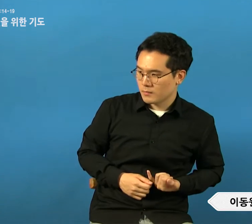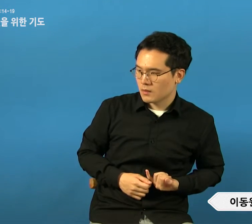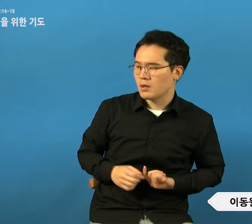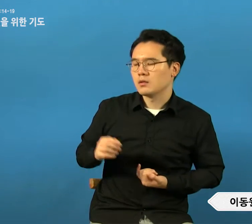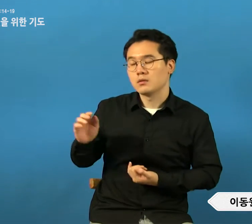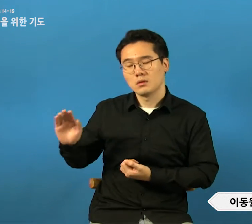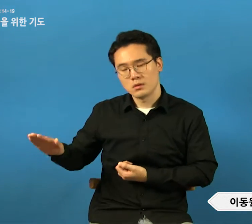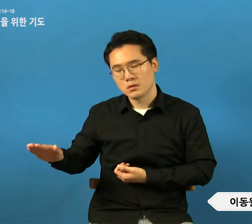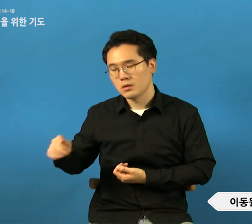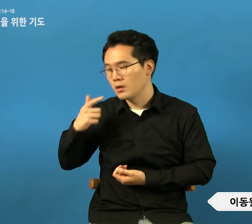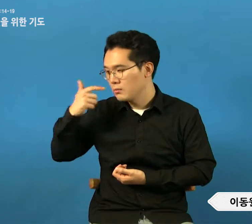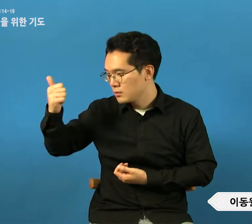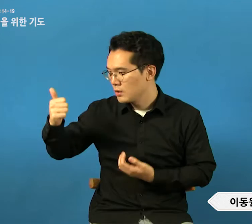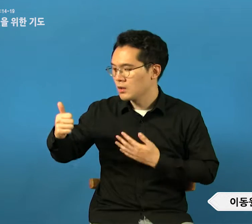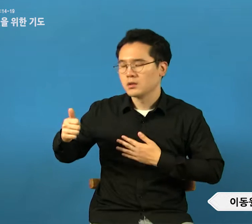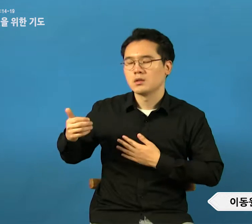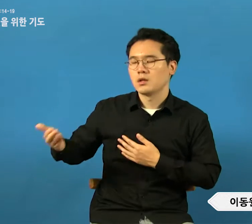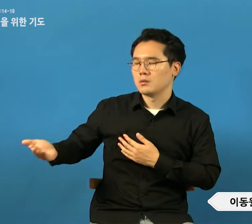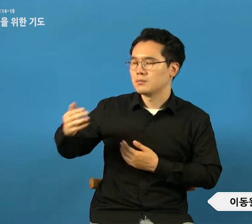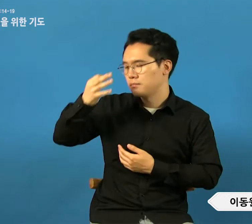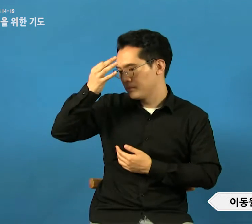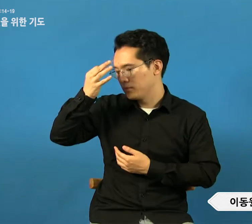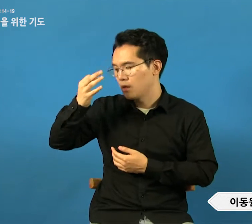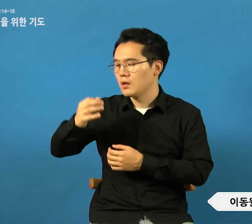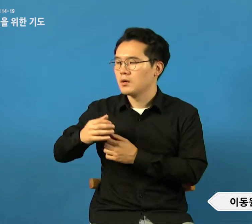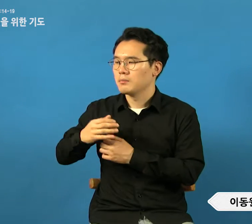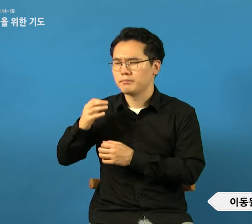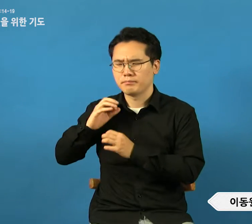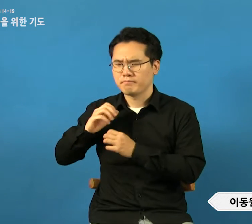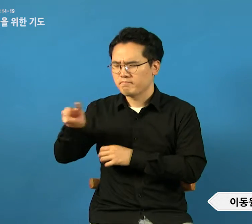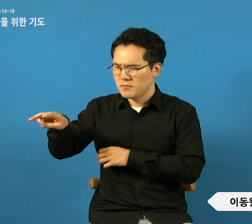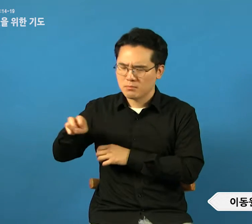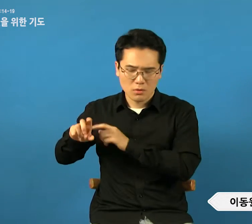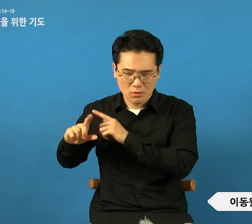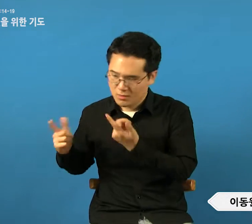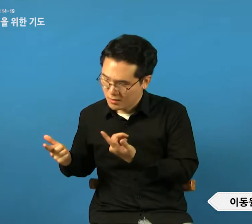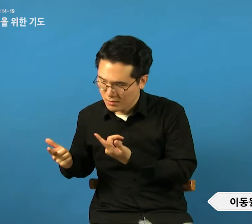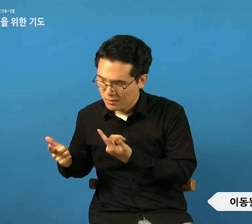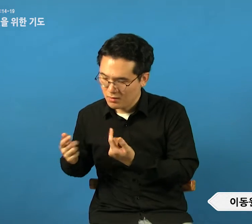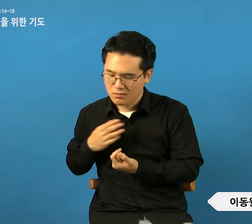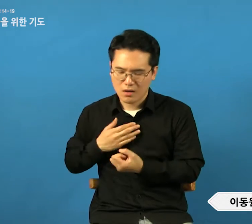나는 아버지를 미워하지 않는다고, 용서할 수가 있다고, 하나님의 사랑 때문이라고.